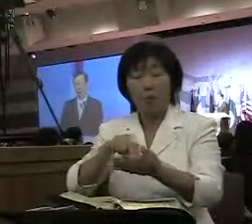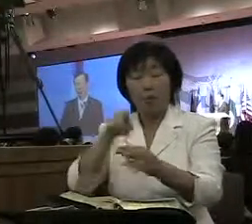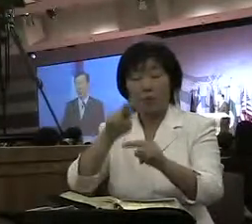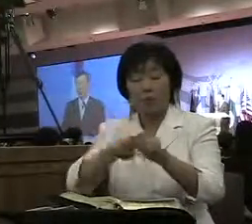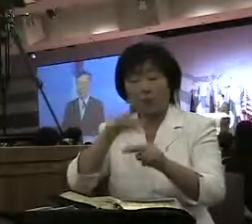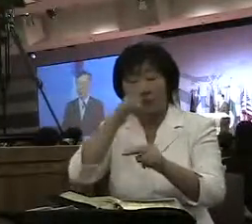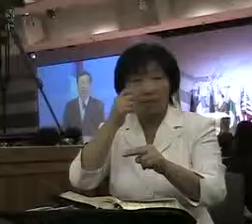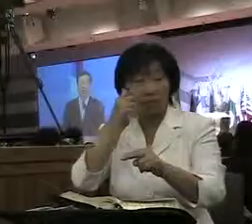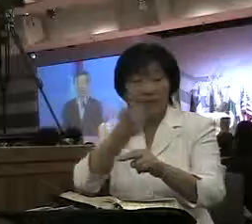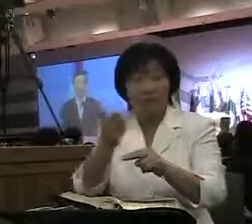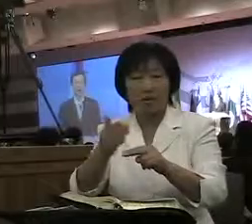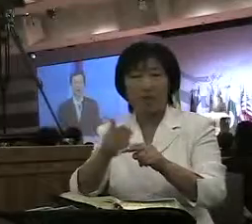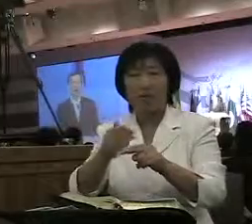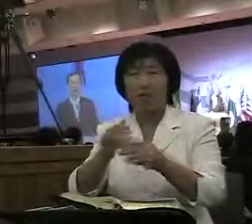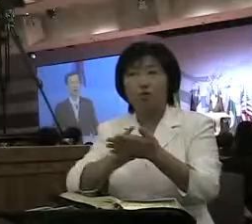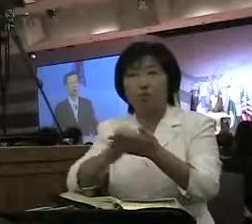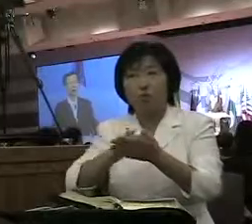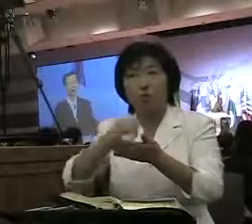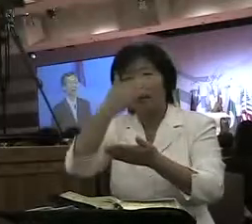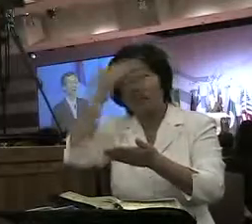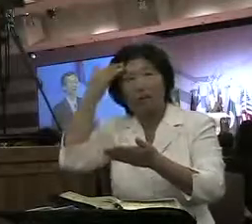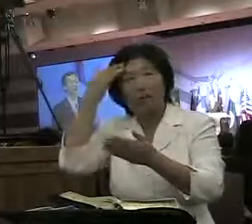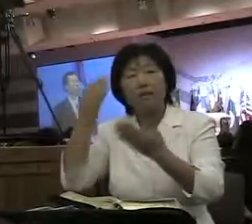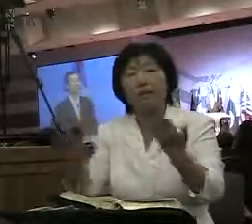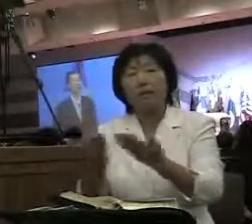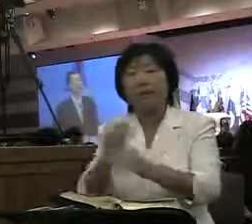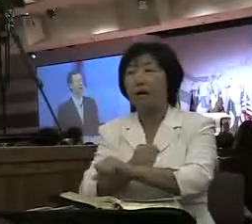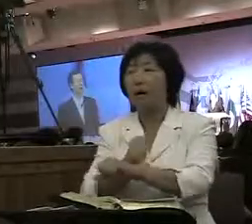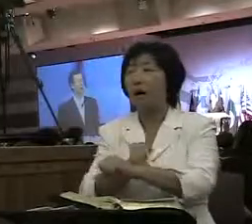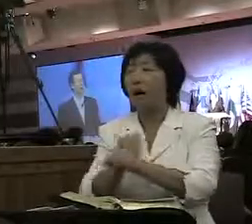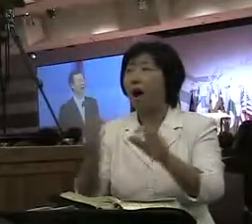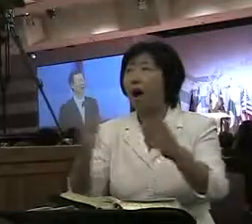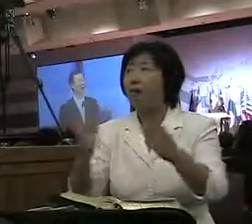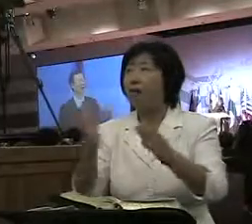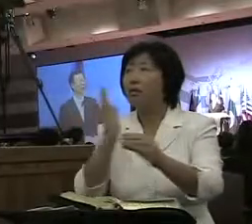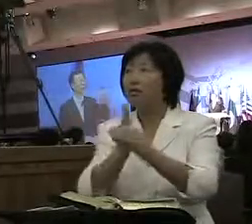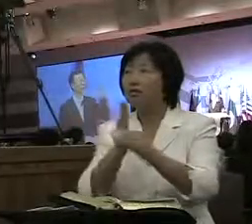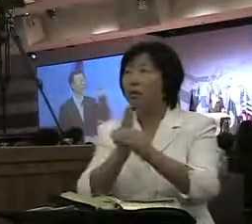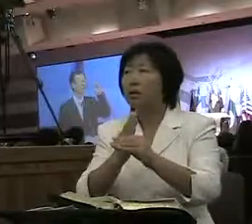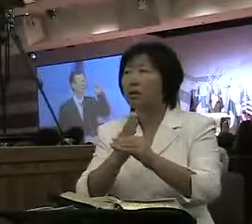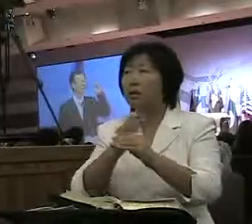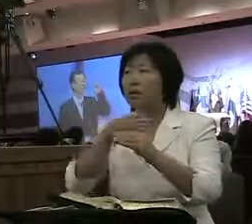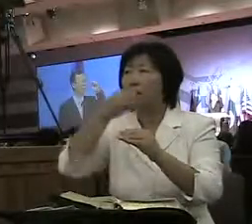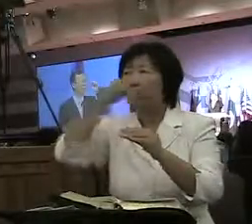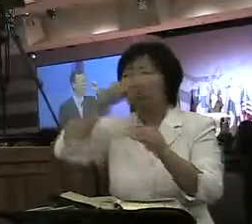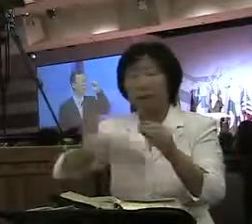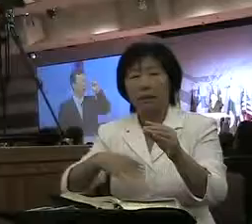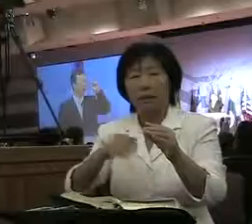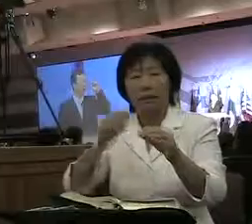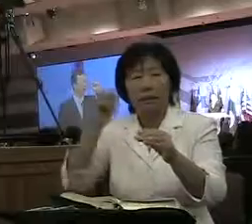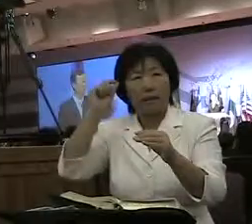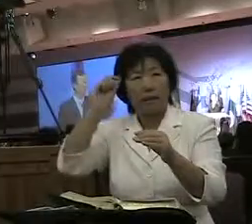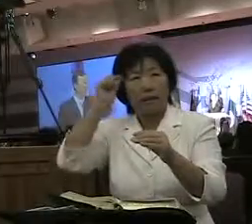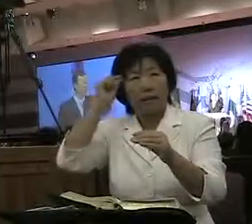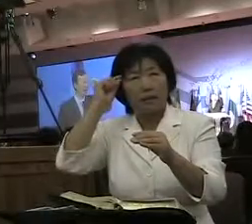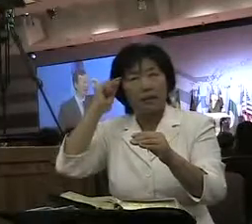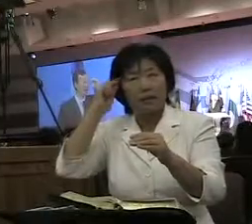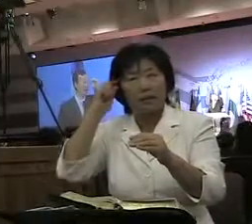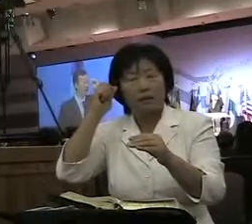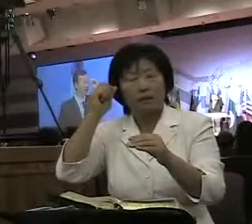제가 뉴욕에서 청소년 사역을 했습니다. 이 아이들 중에 정말 그냥 그 순간적인